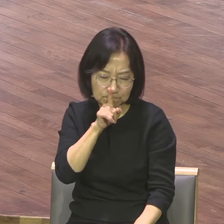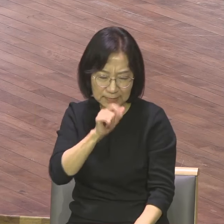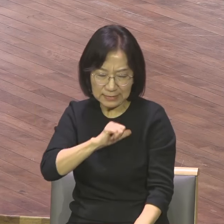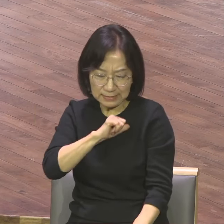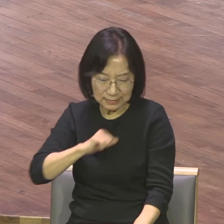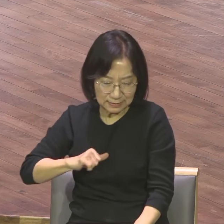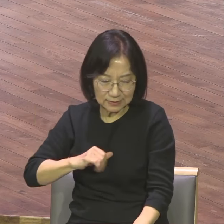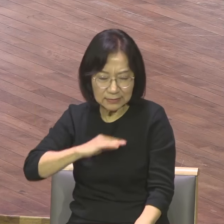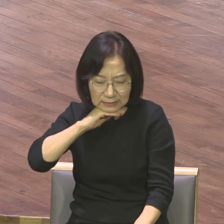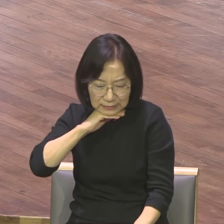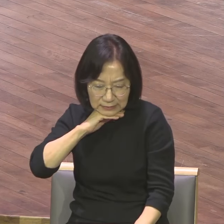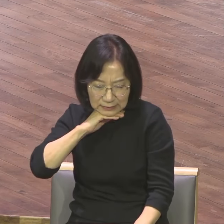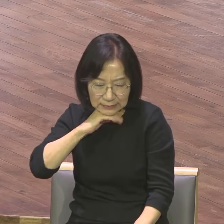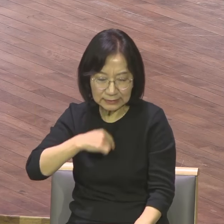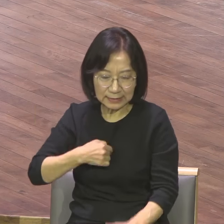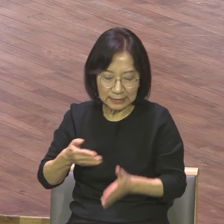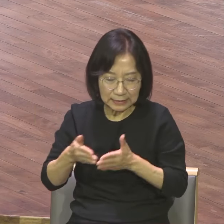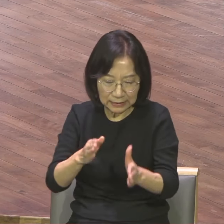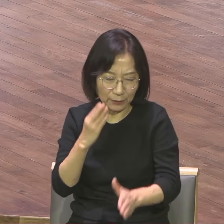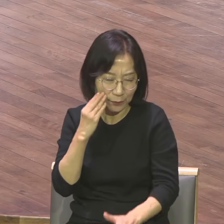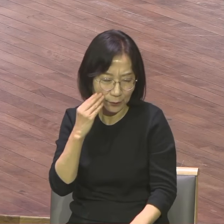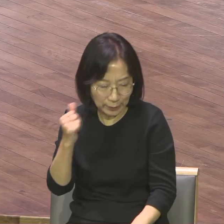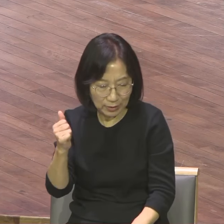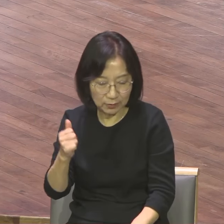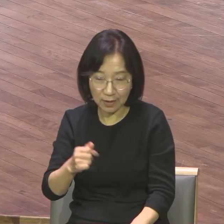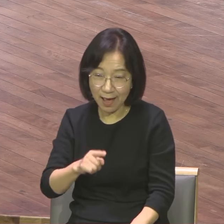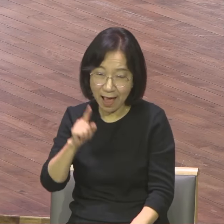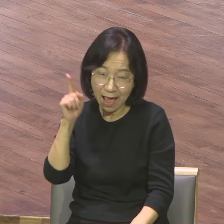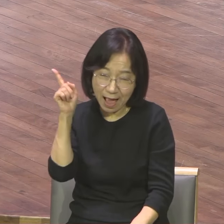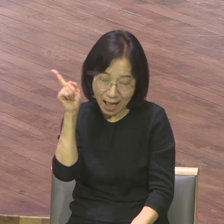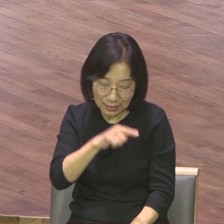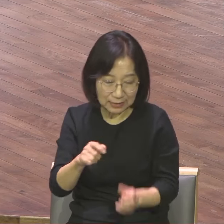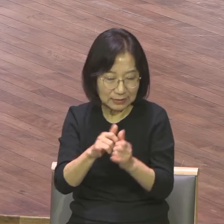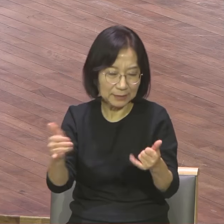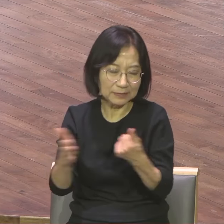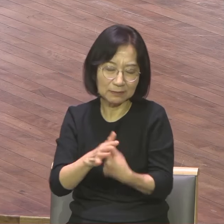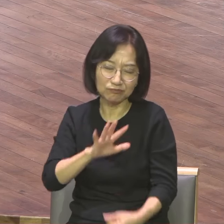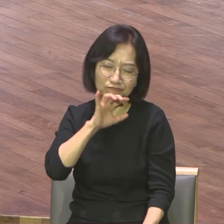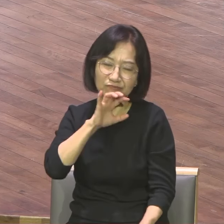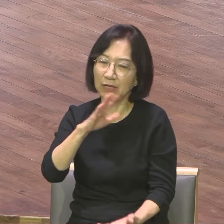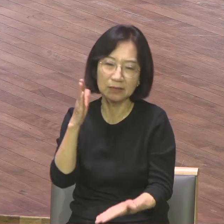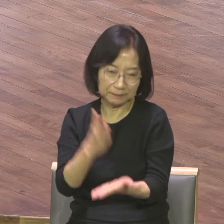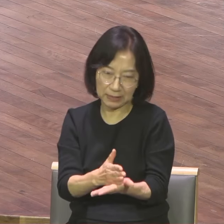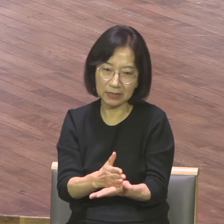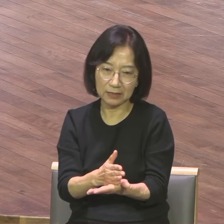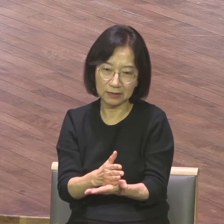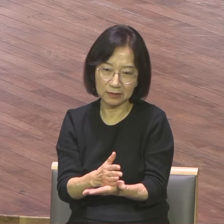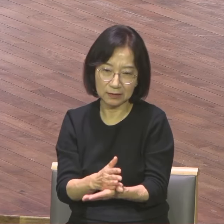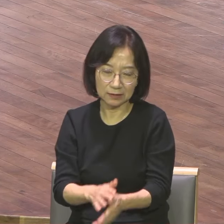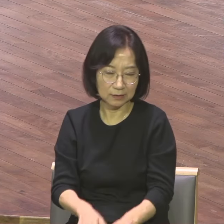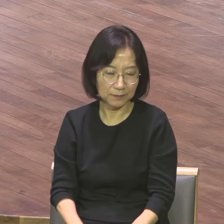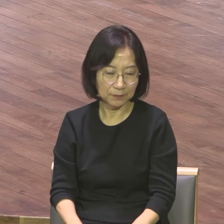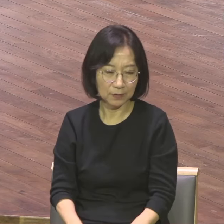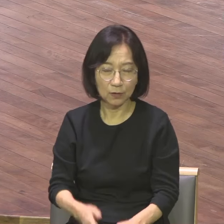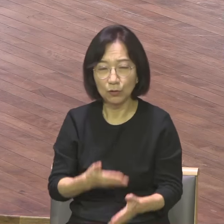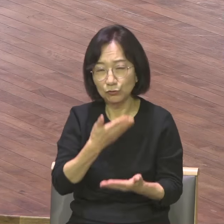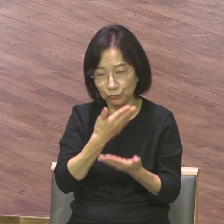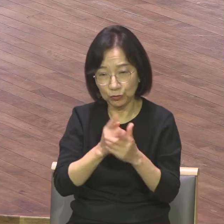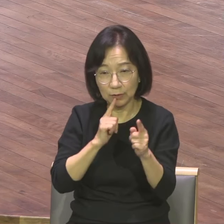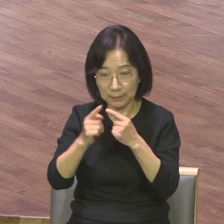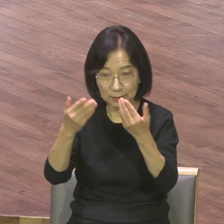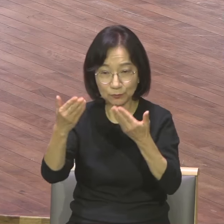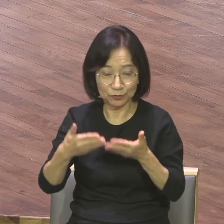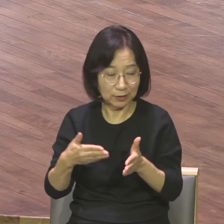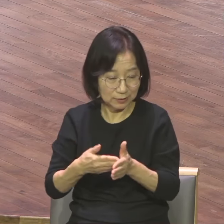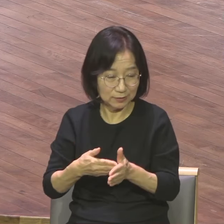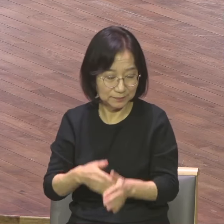자기 길이 형통하며 악한 꾀를 이루는 자 때문에 불평하지 말지어다. 굉장히 중요한 말씀이에요.